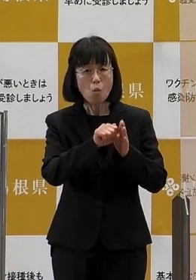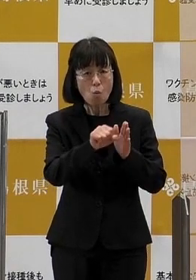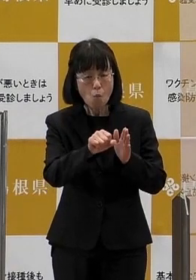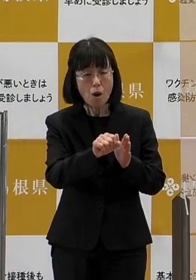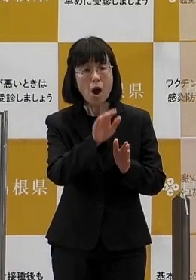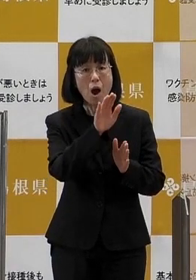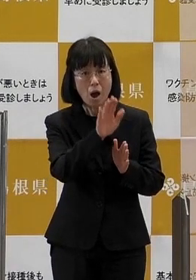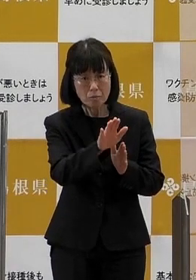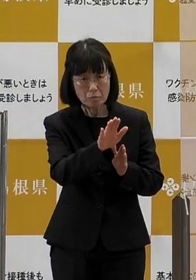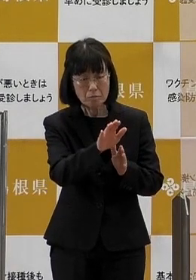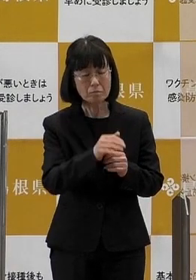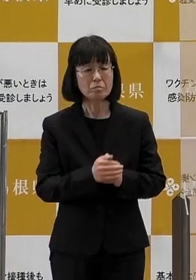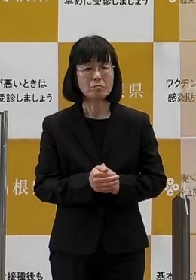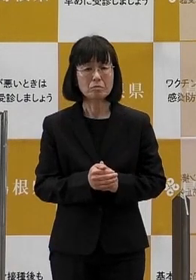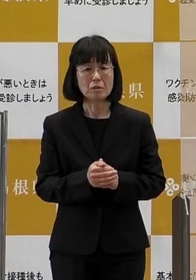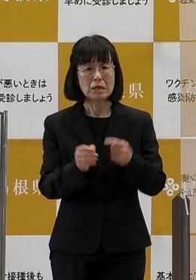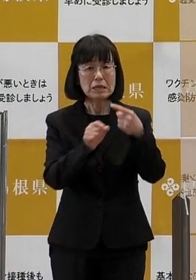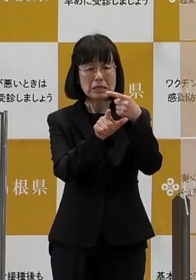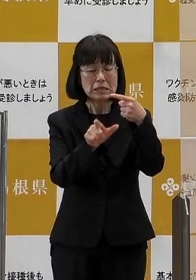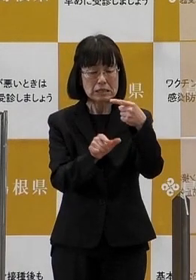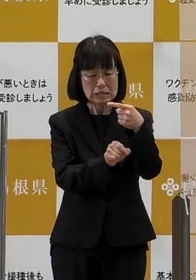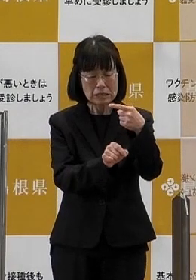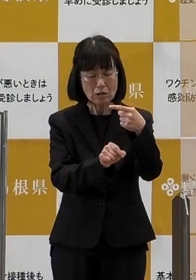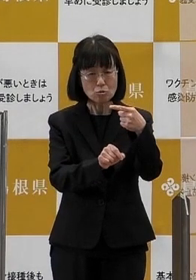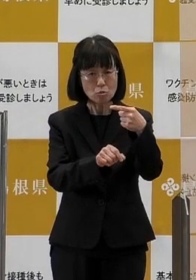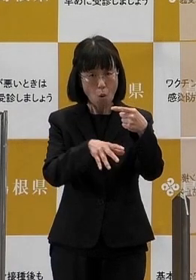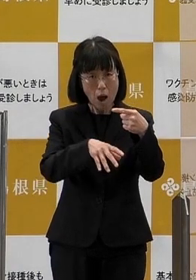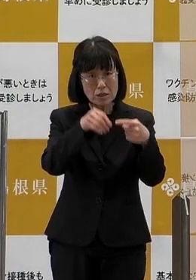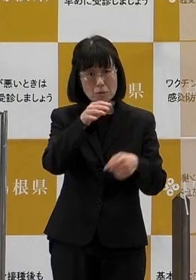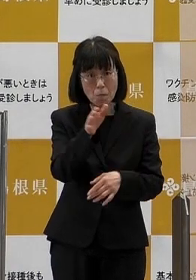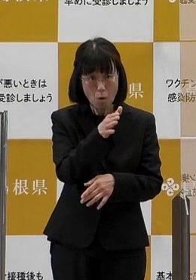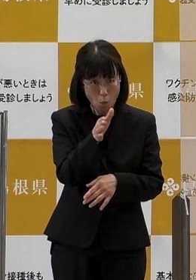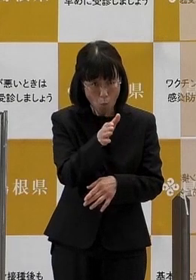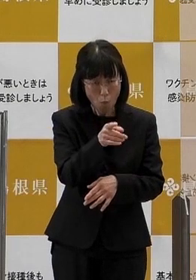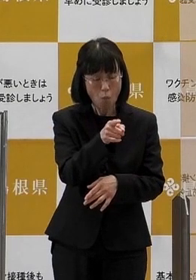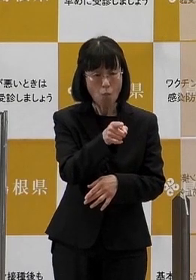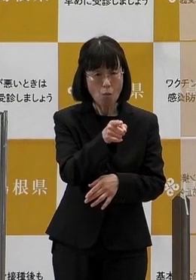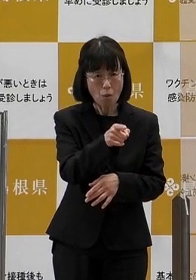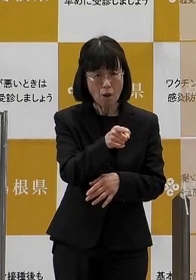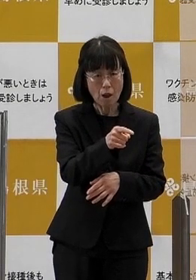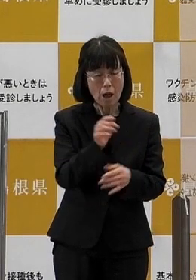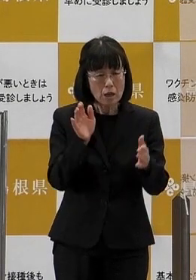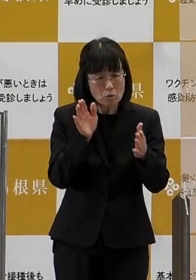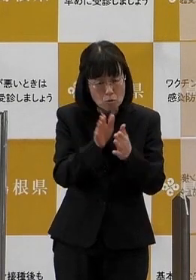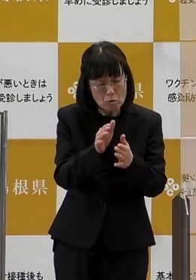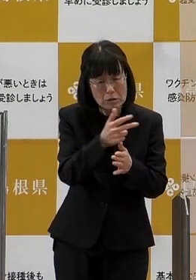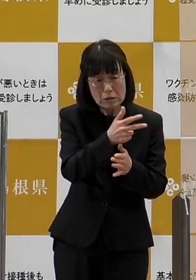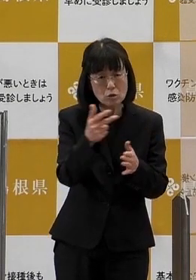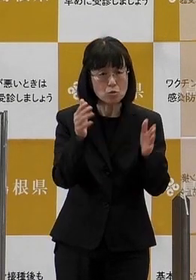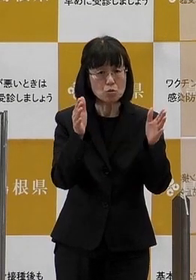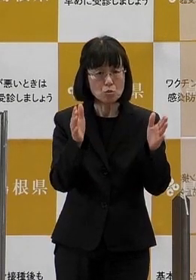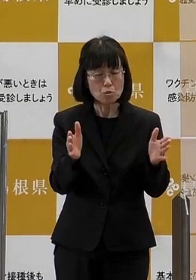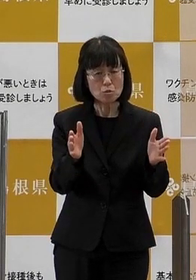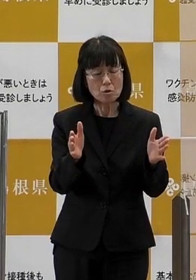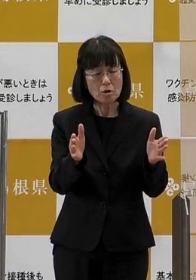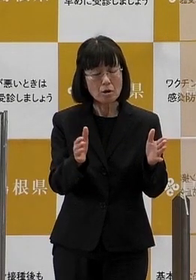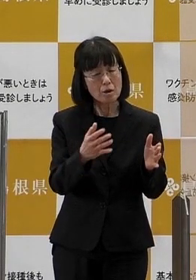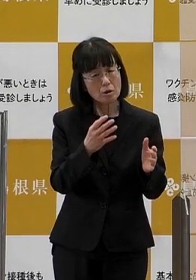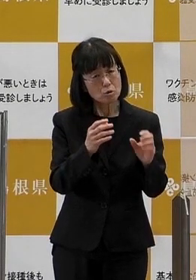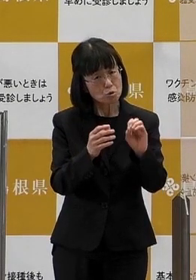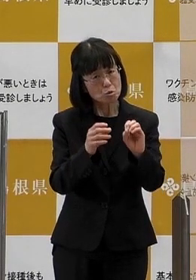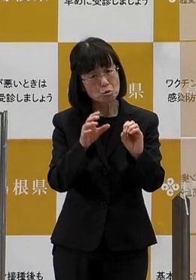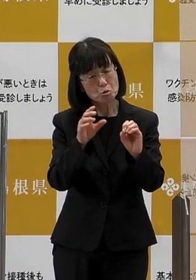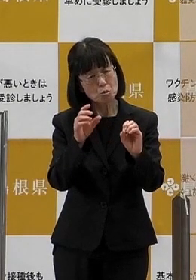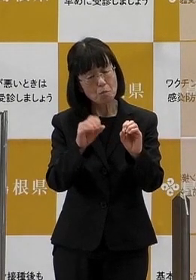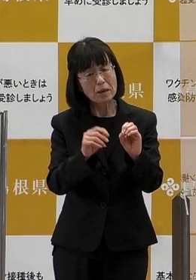たのは、1月の上旬のこの直近1週間あたり人口が10万人あ